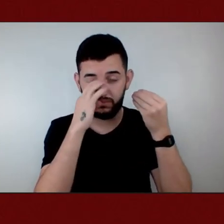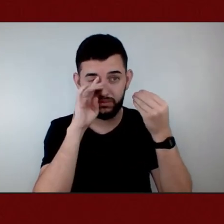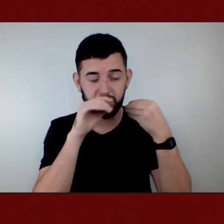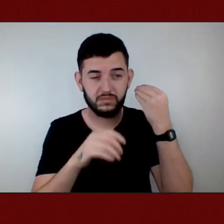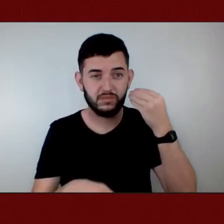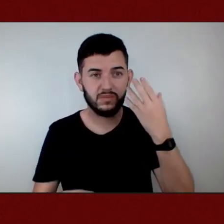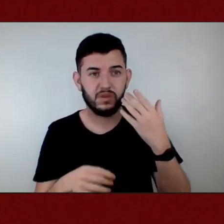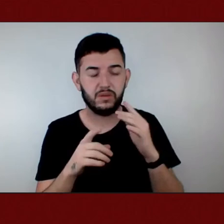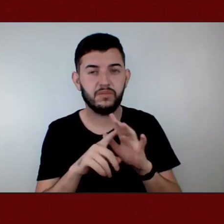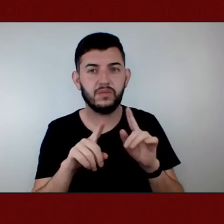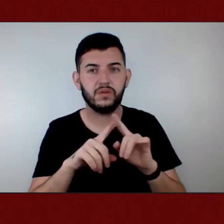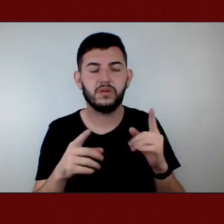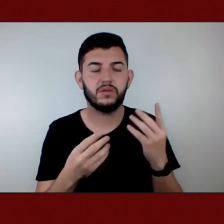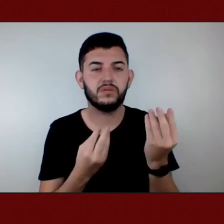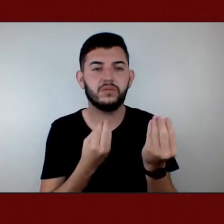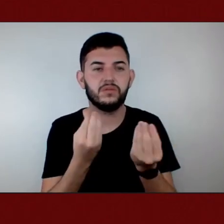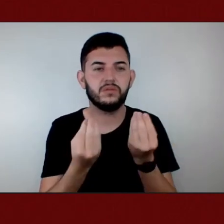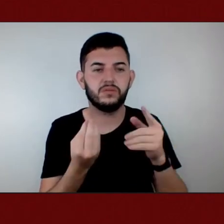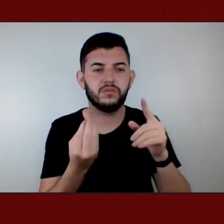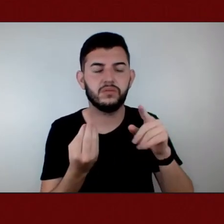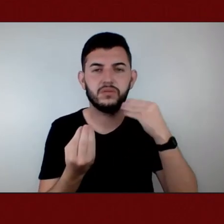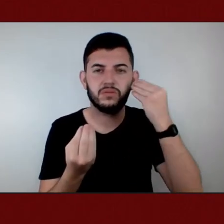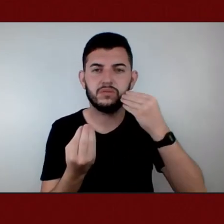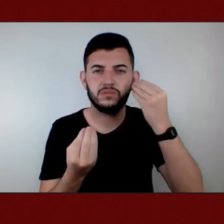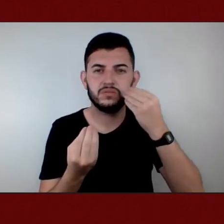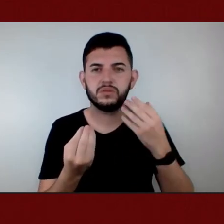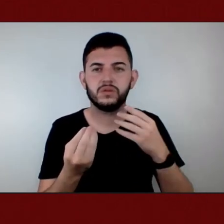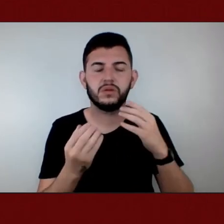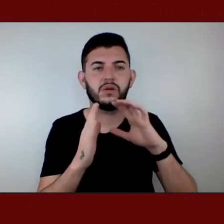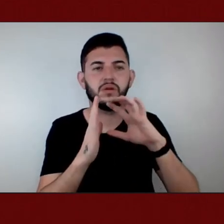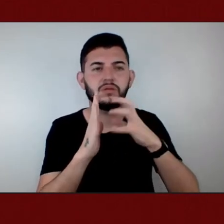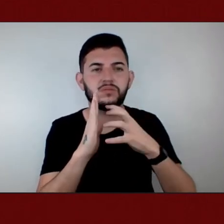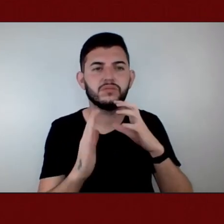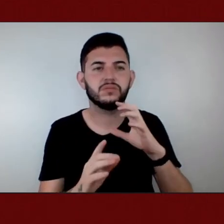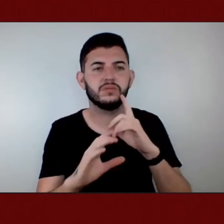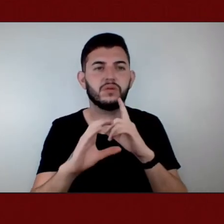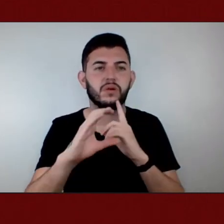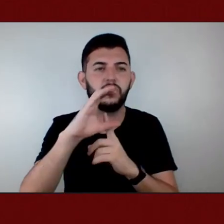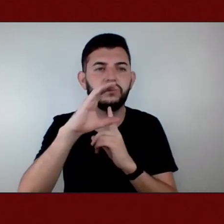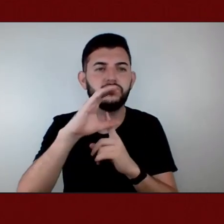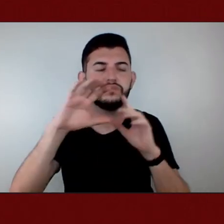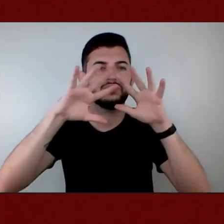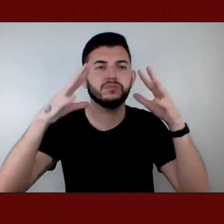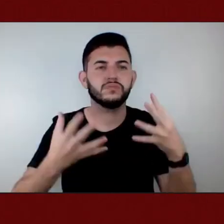com partidos comunistas do mundo, coisas que já foram